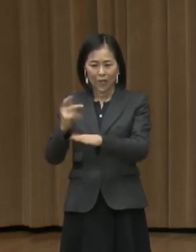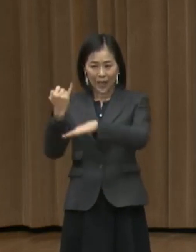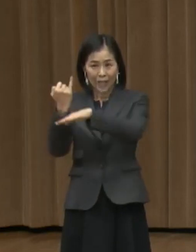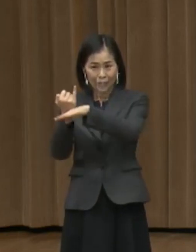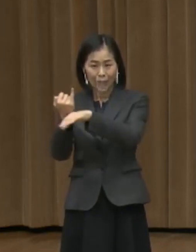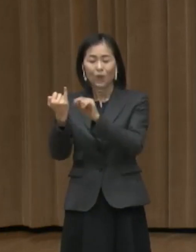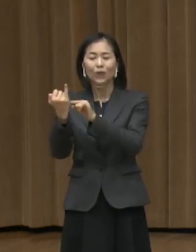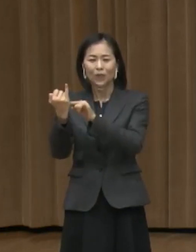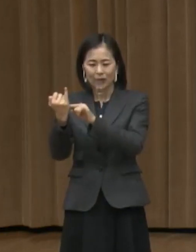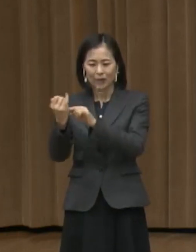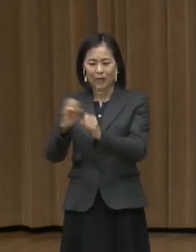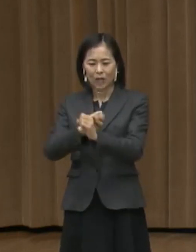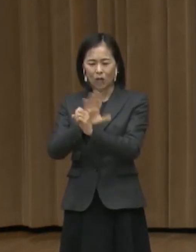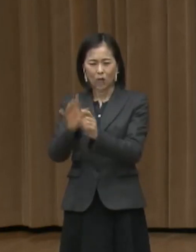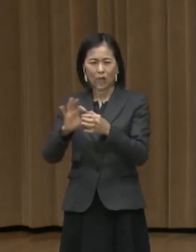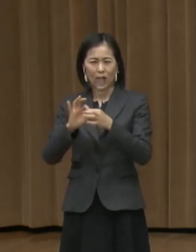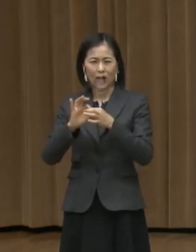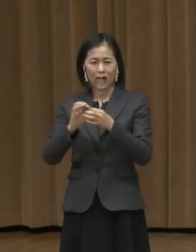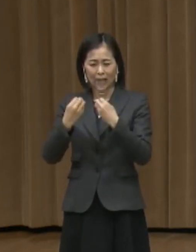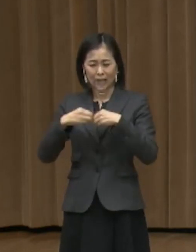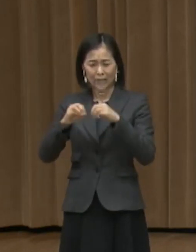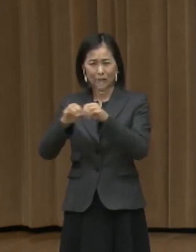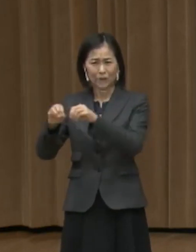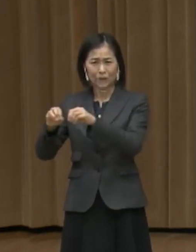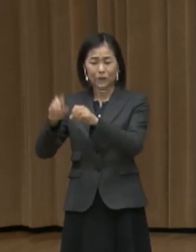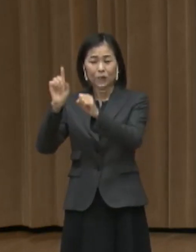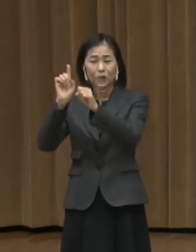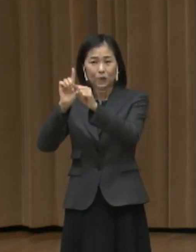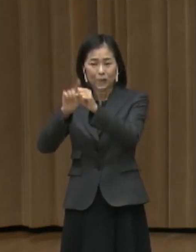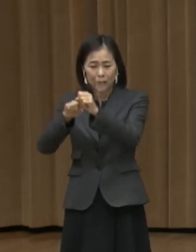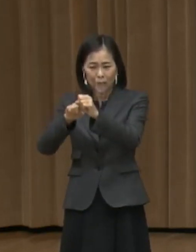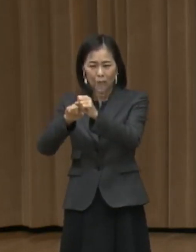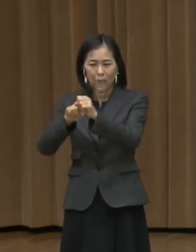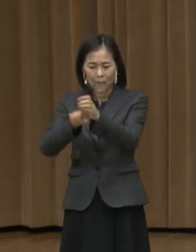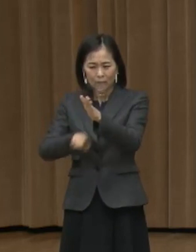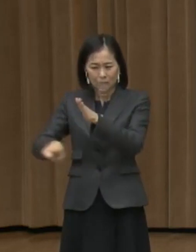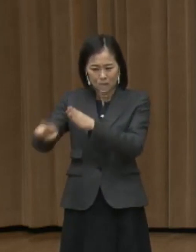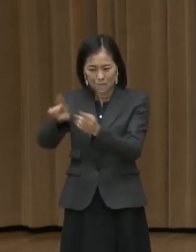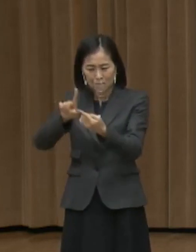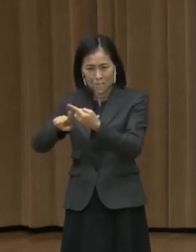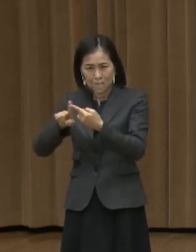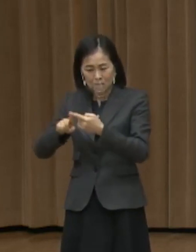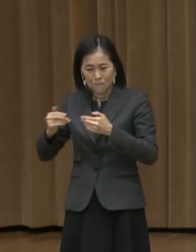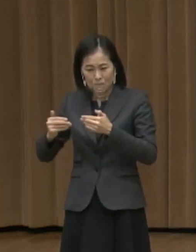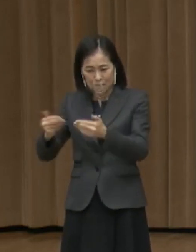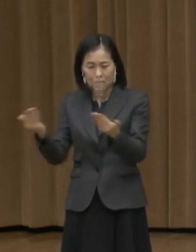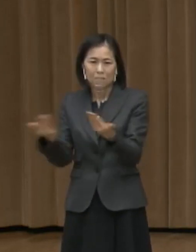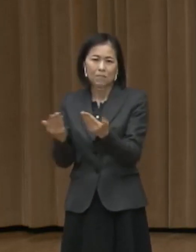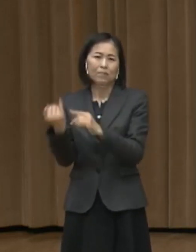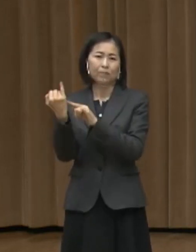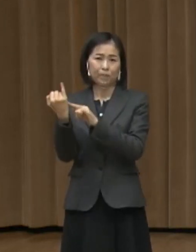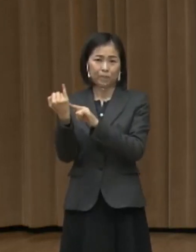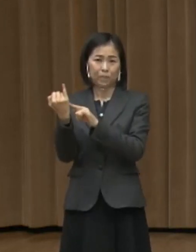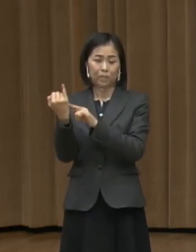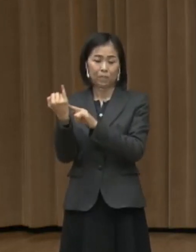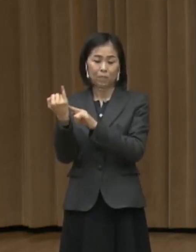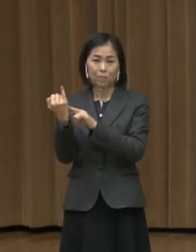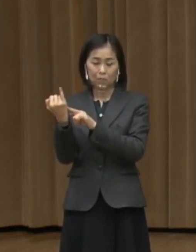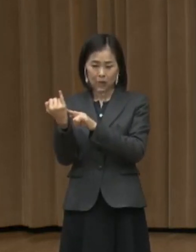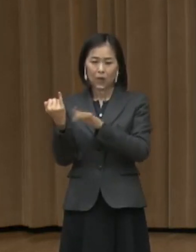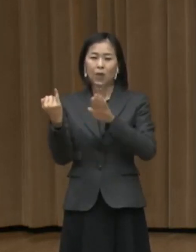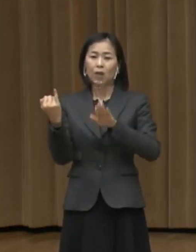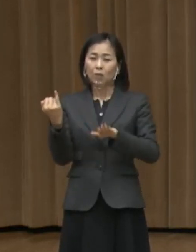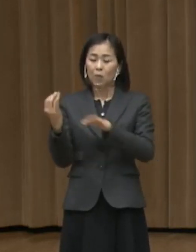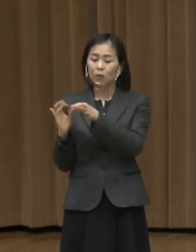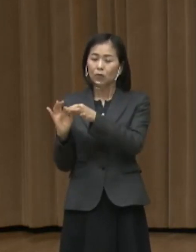として新型コロナウイルス感染症の先頭に立って対応を的確にしてまいりましたが、今後は引き続き